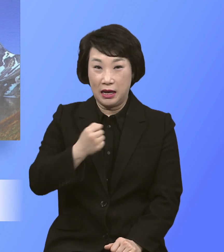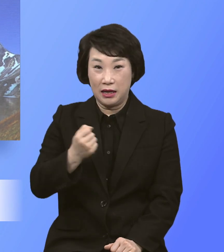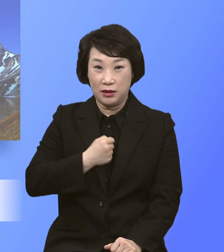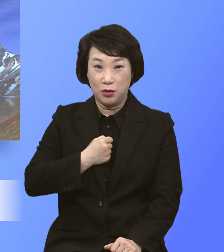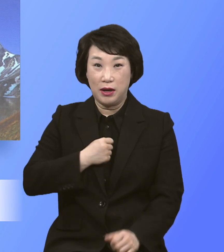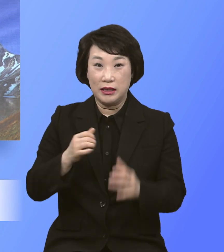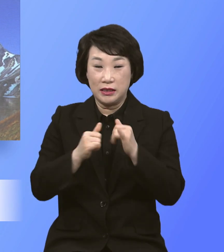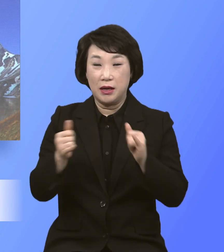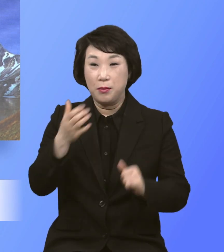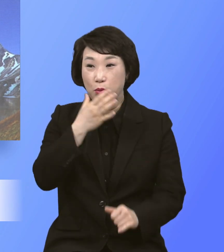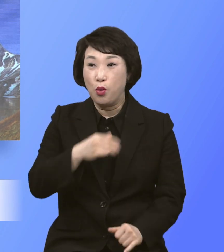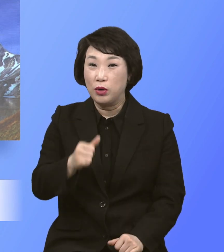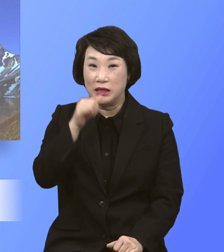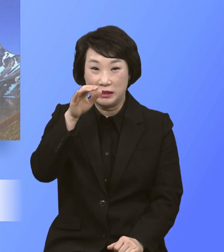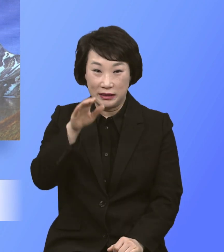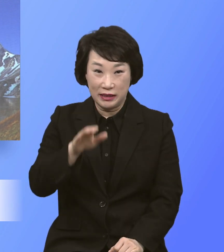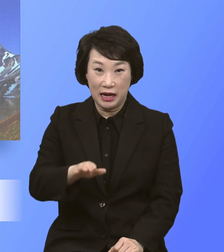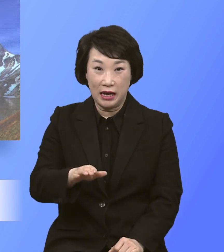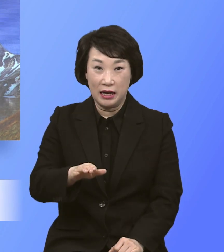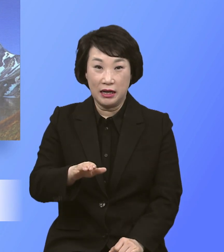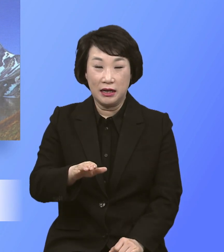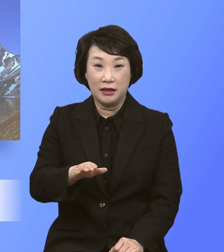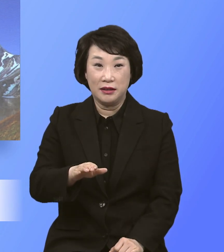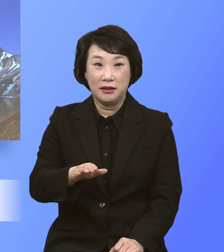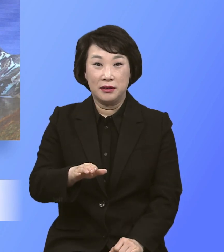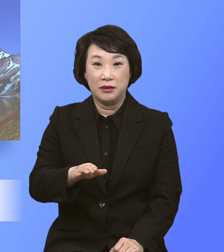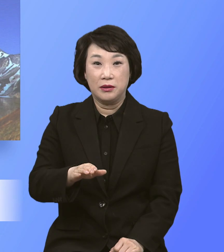애통하는 자가 복이 있다,